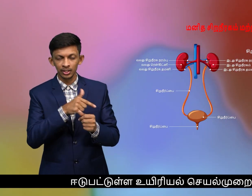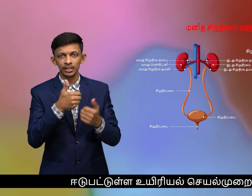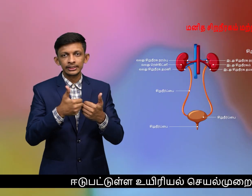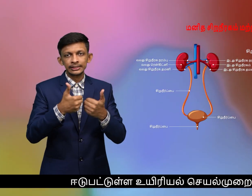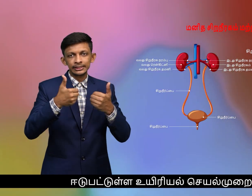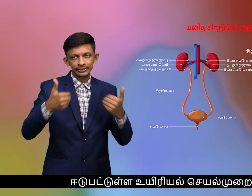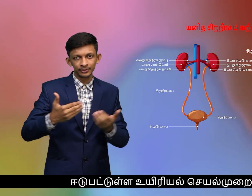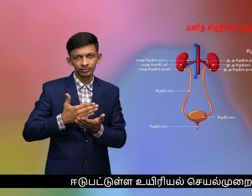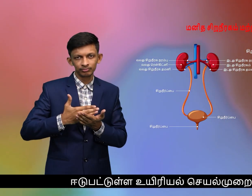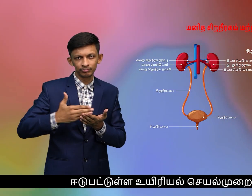உயிரியல் செயல்முறையாகும்.